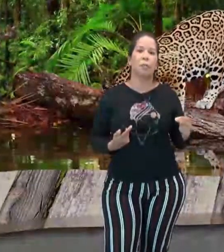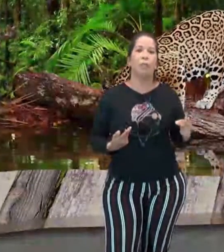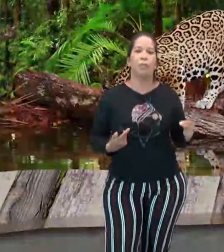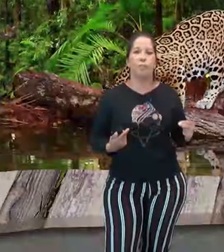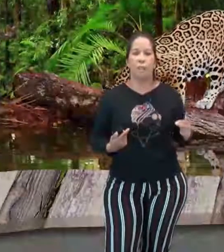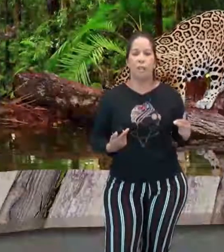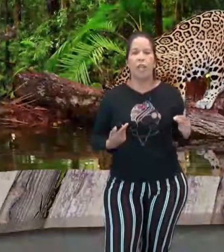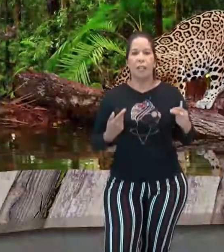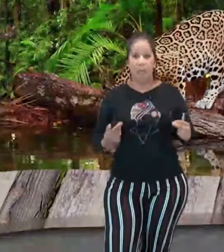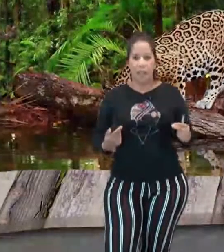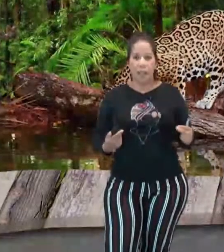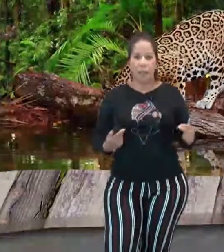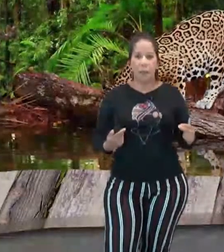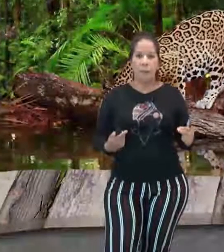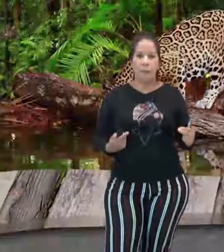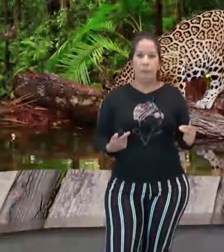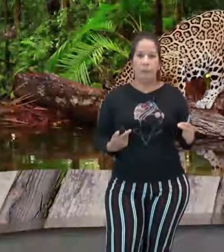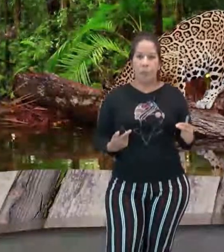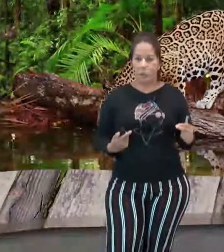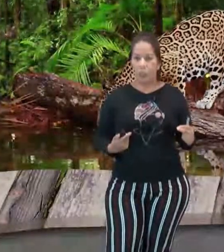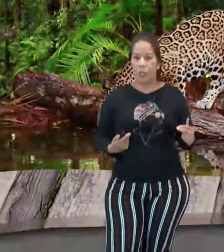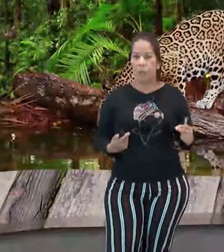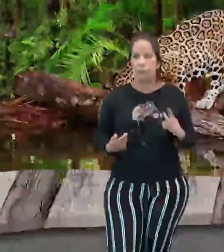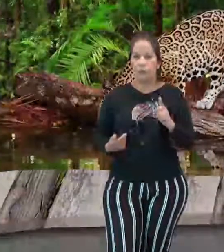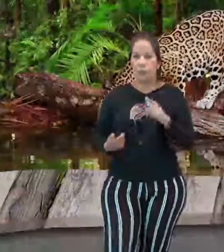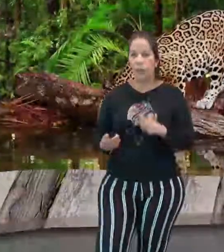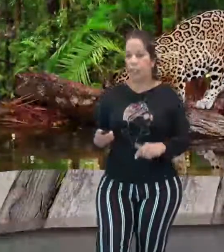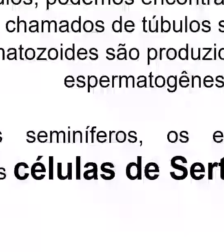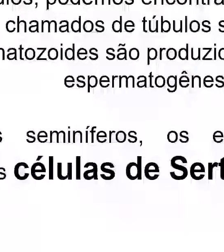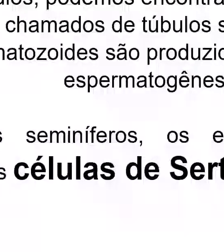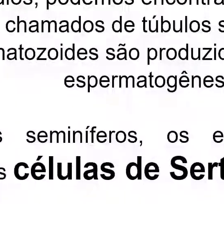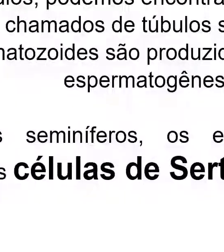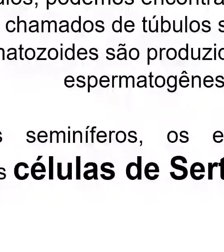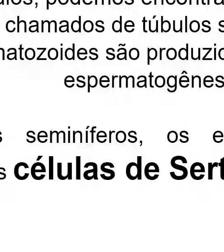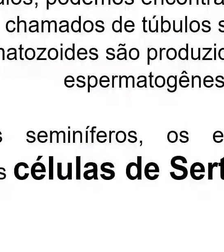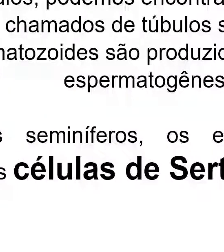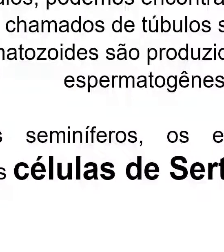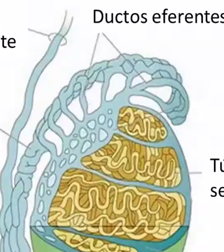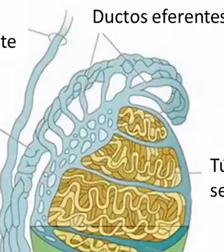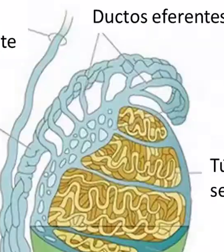túbulos seminíferos. Tá certo? Tranquilo? Vamos lá, então?